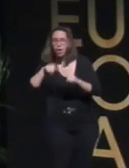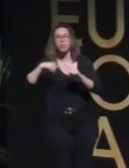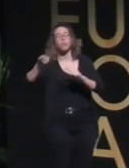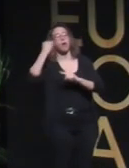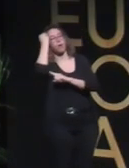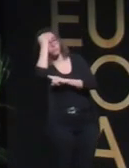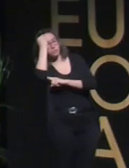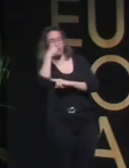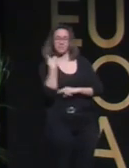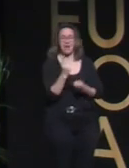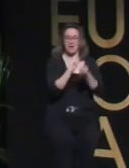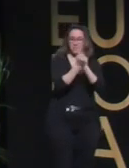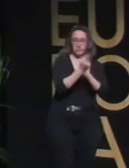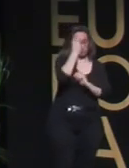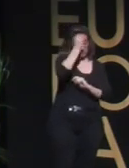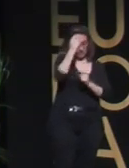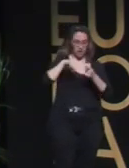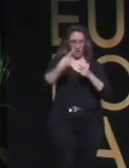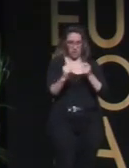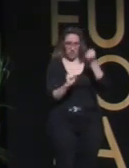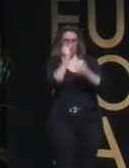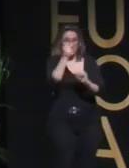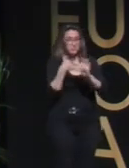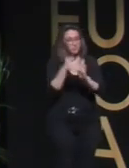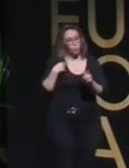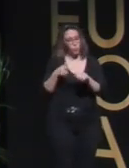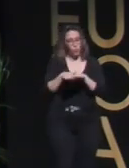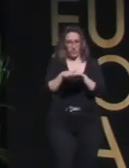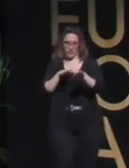pensamos y luego actuamos. Por lo tanto, vamos un punto siempre por detrás.